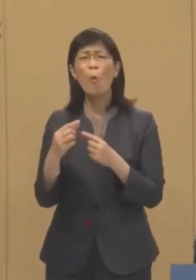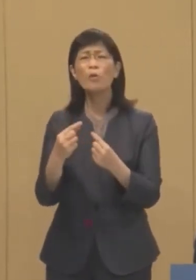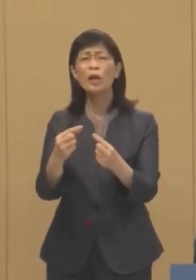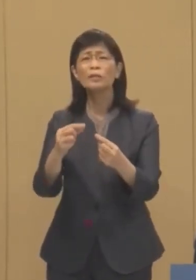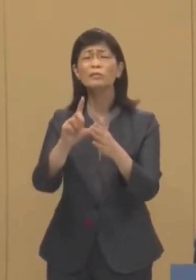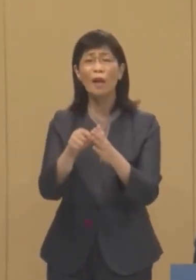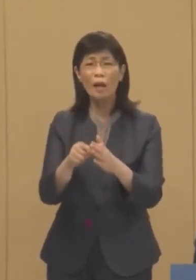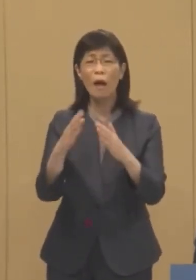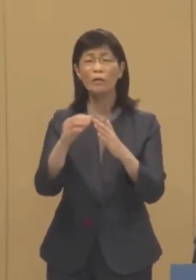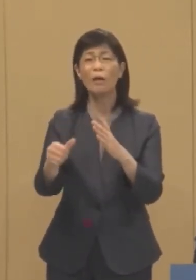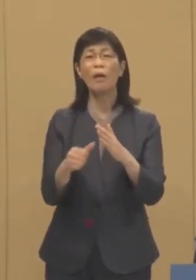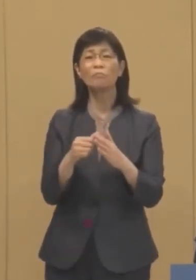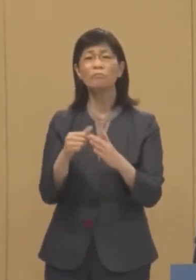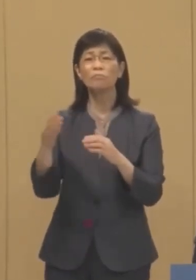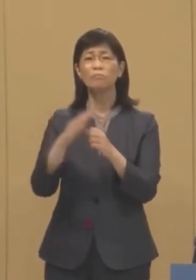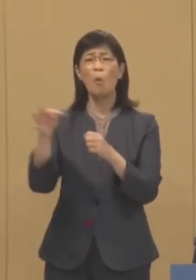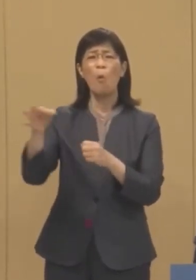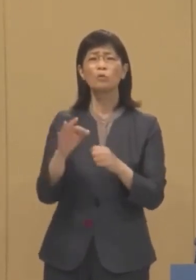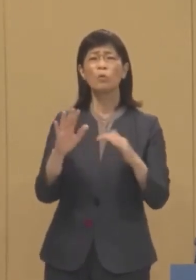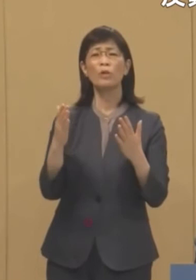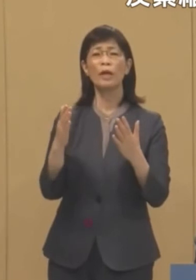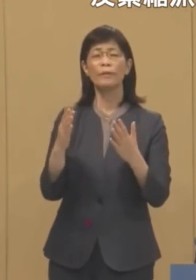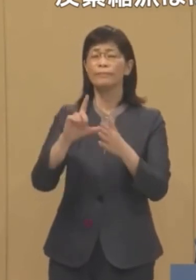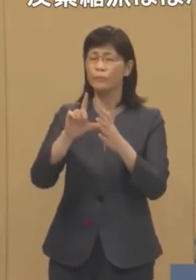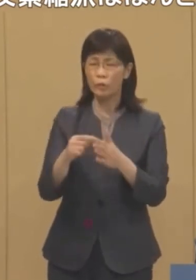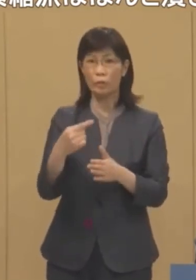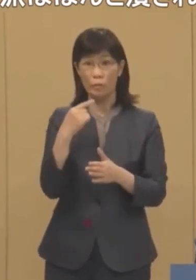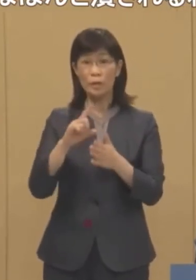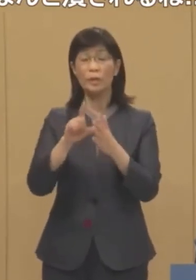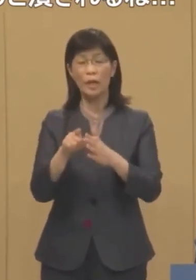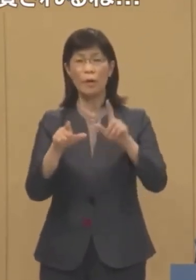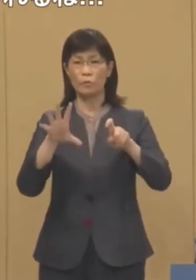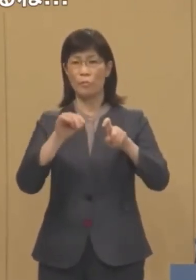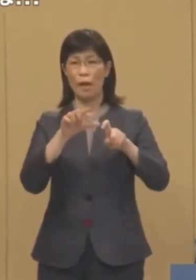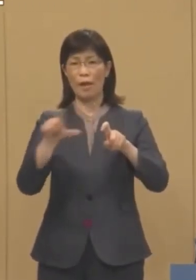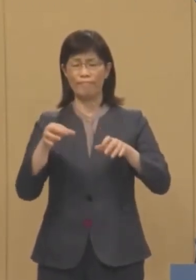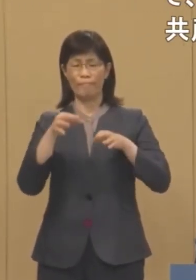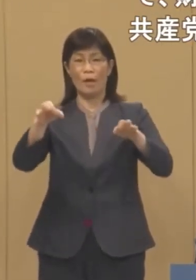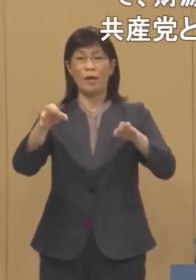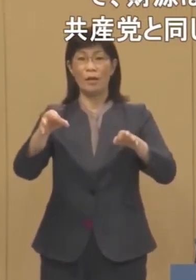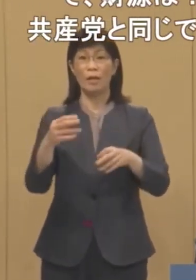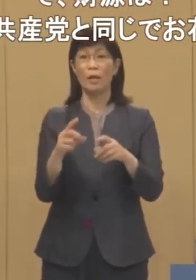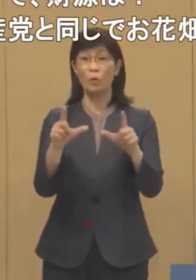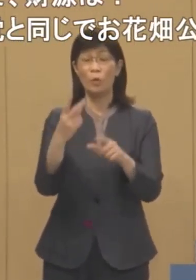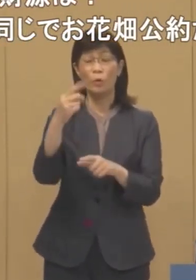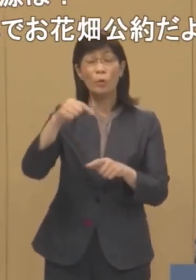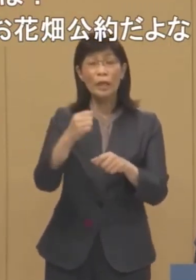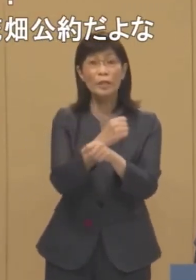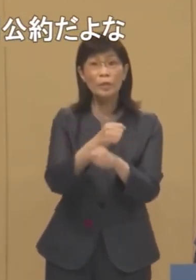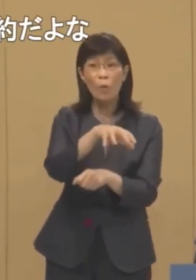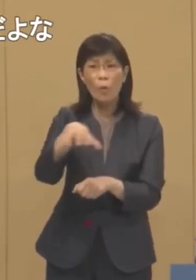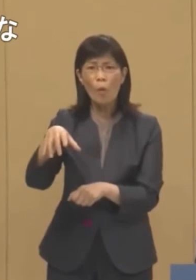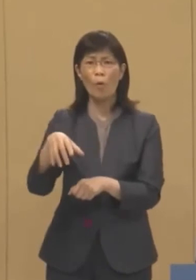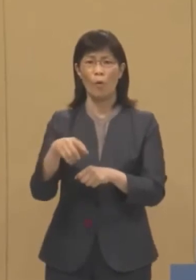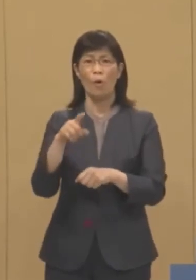際またすべての都民20万円を給付します他にも都内の41万の事業者に簡単な手続きで